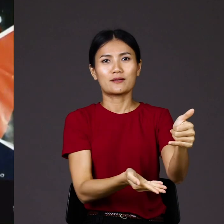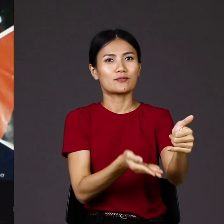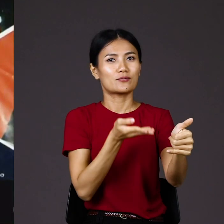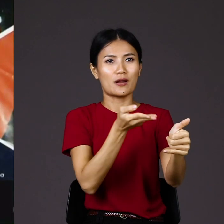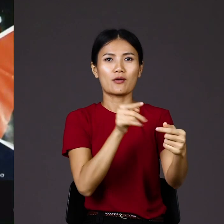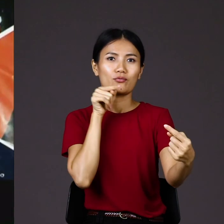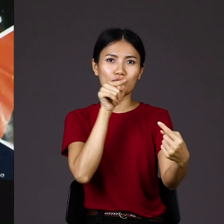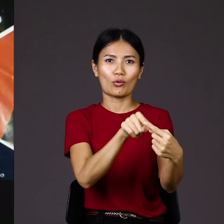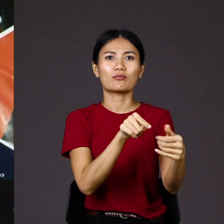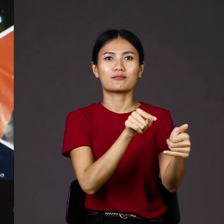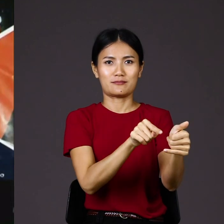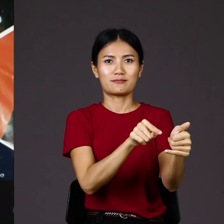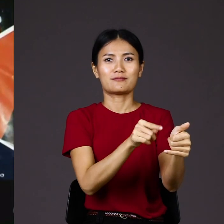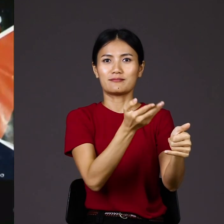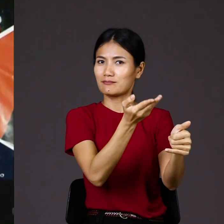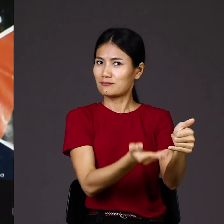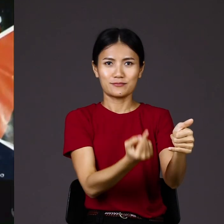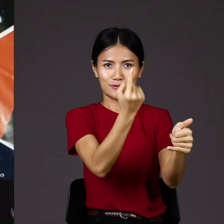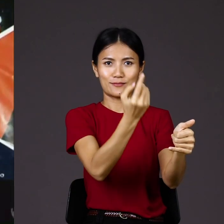ทบุรี